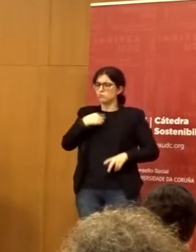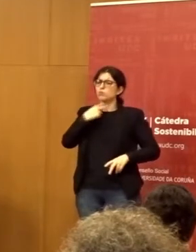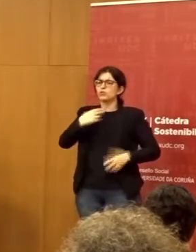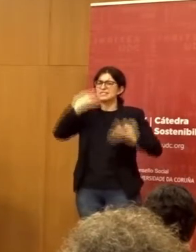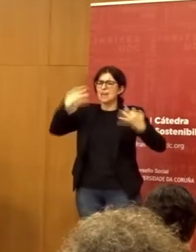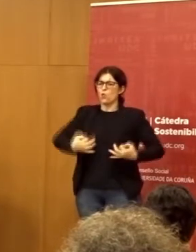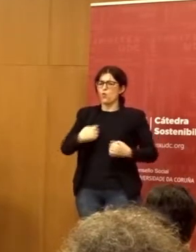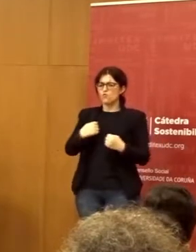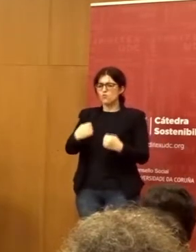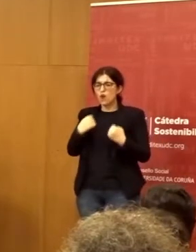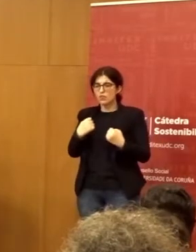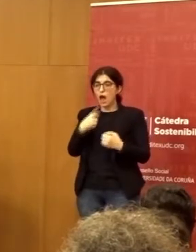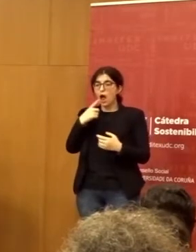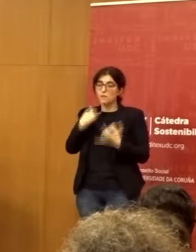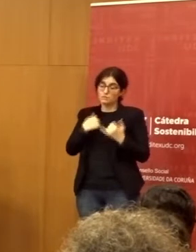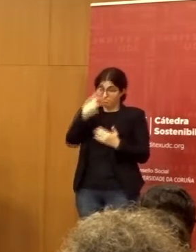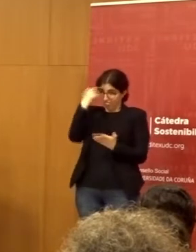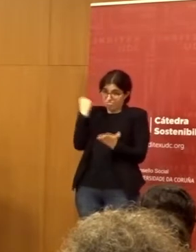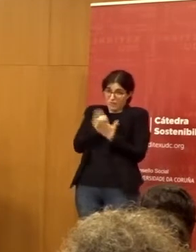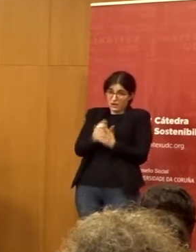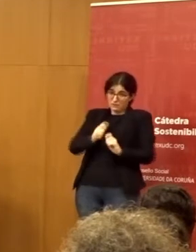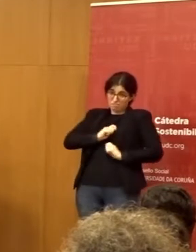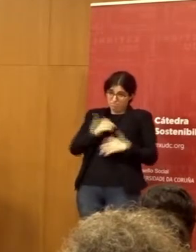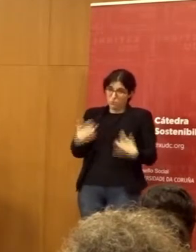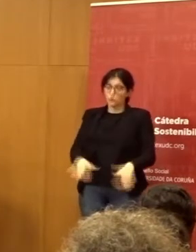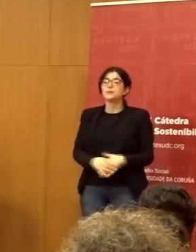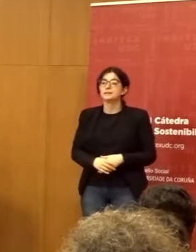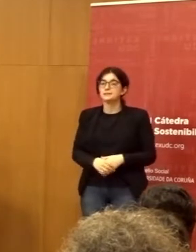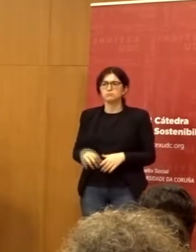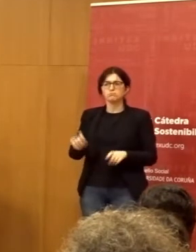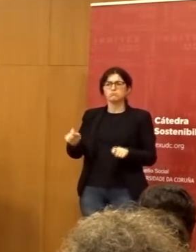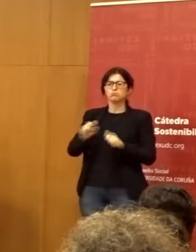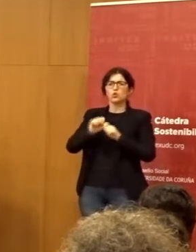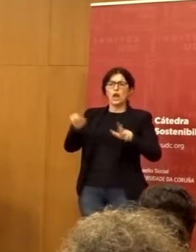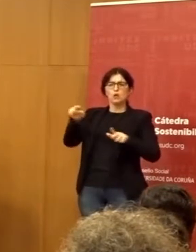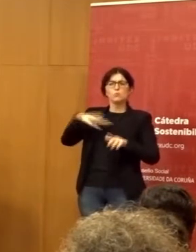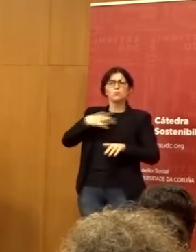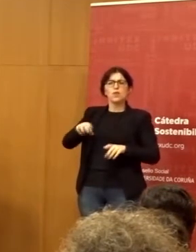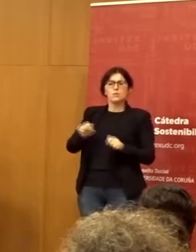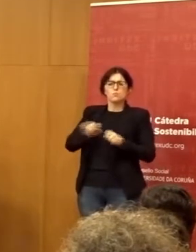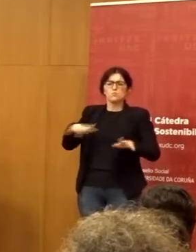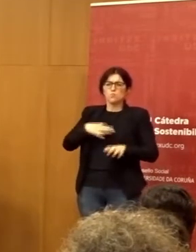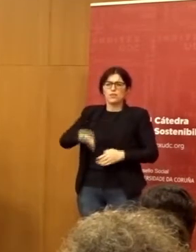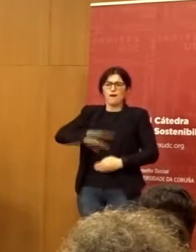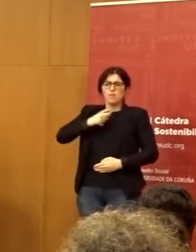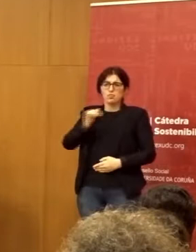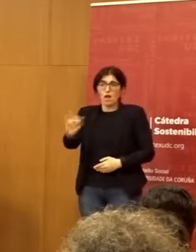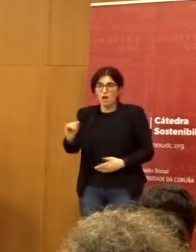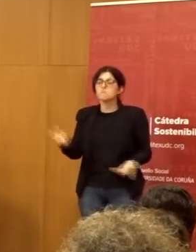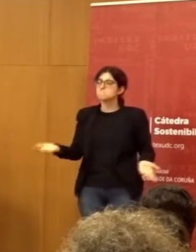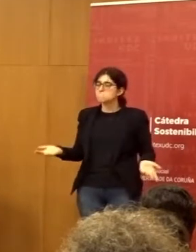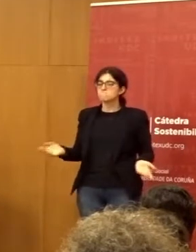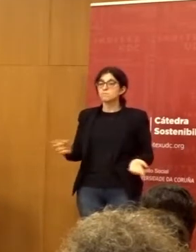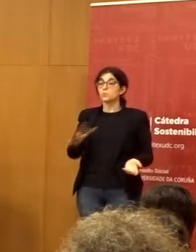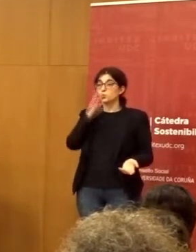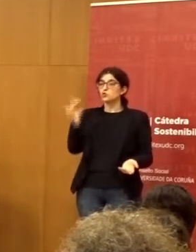una fuerza, pues que son de esas cosas que te quedan grabadas. Naturalmente que pueden, naturalmente que pueden, y eso es precisamente lo que